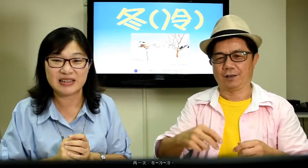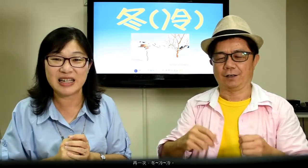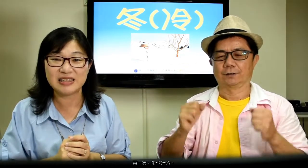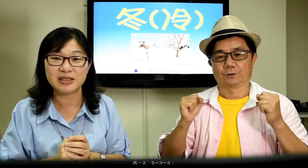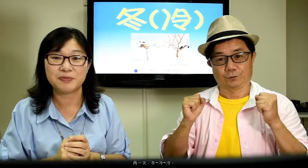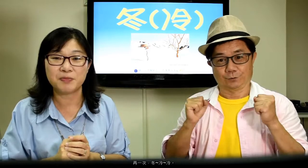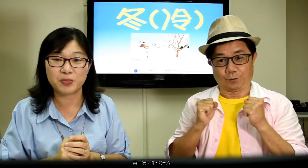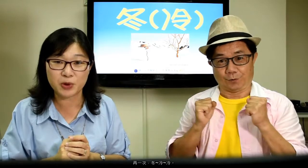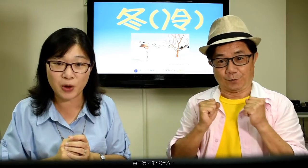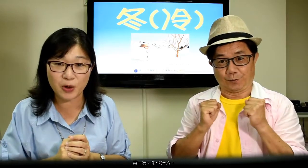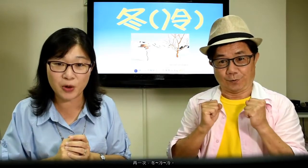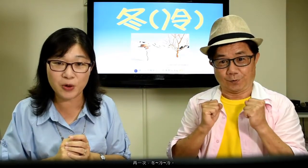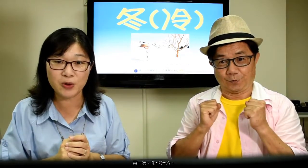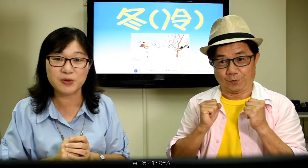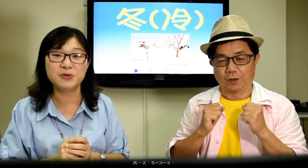好，再一次。冬，